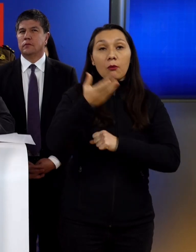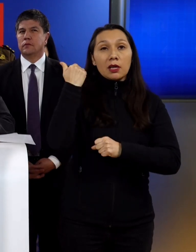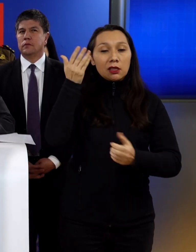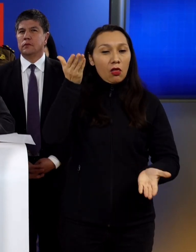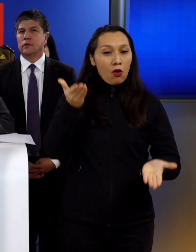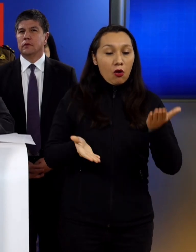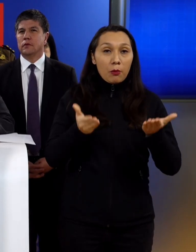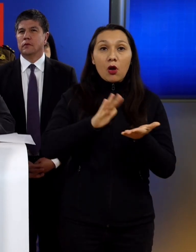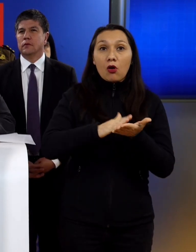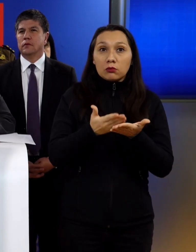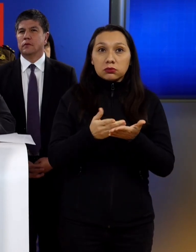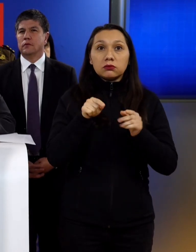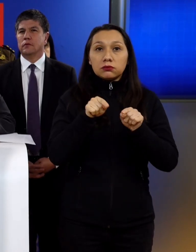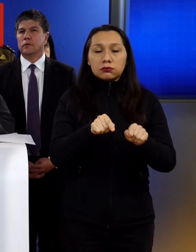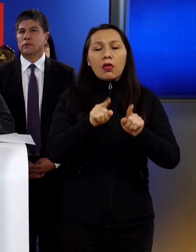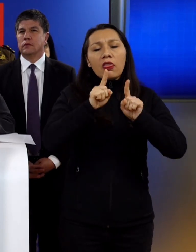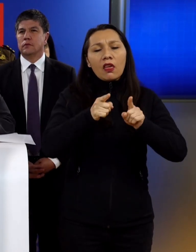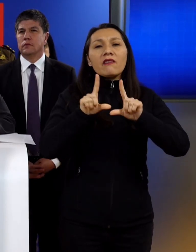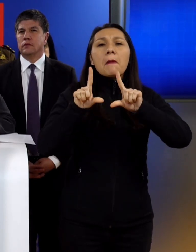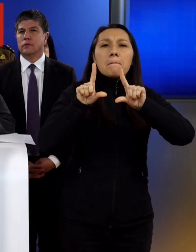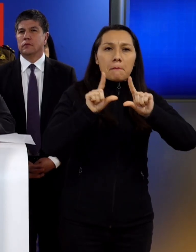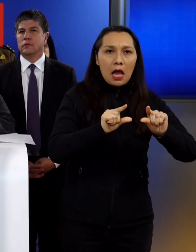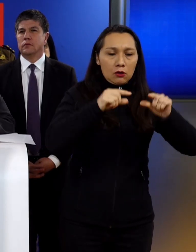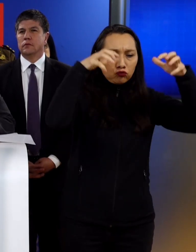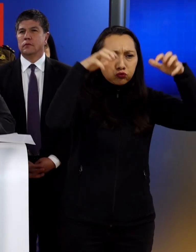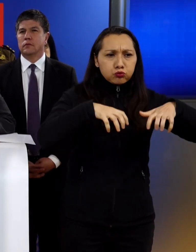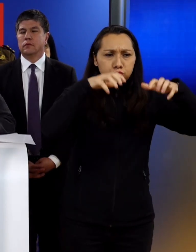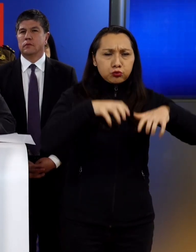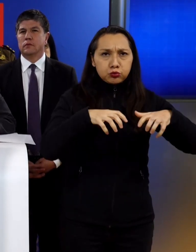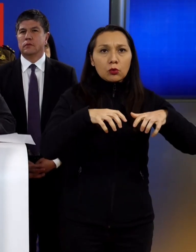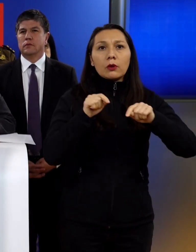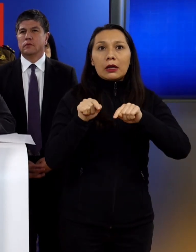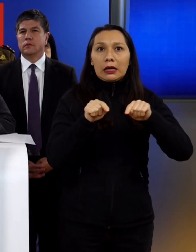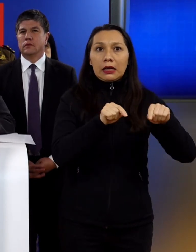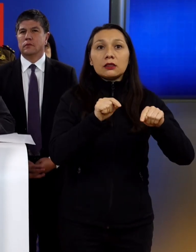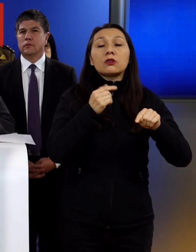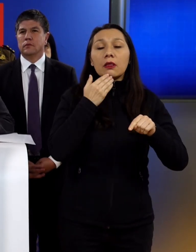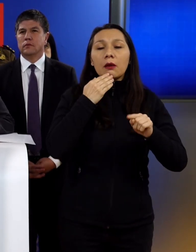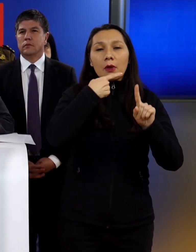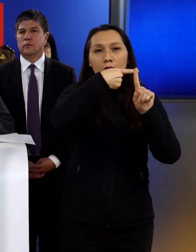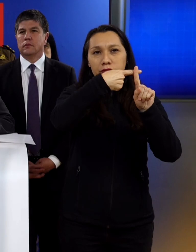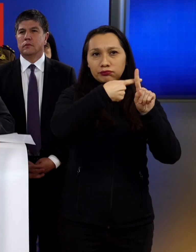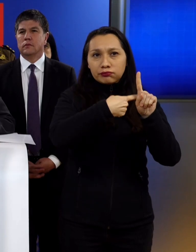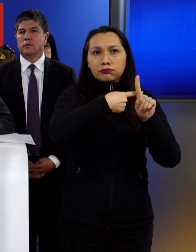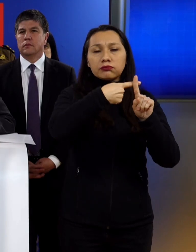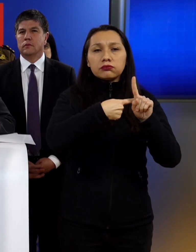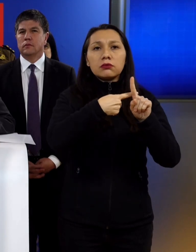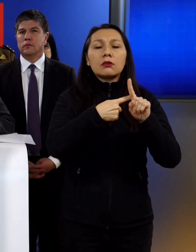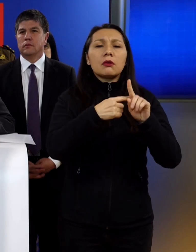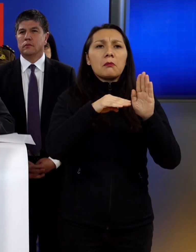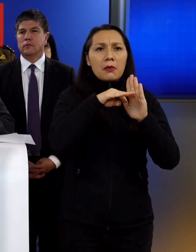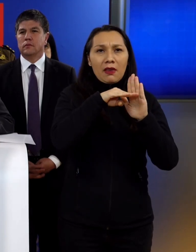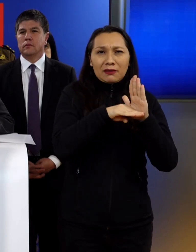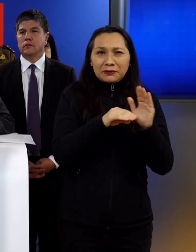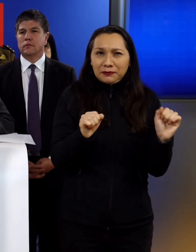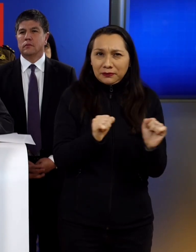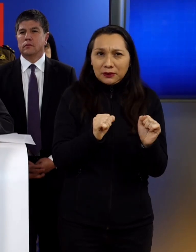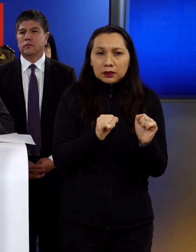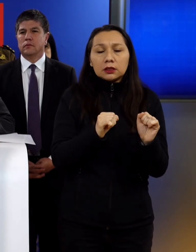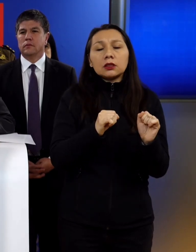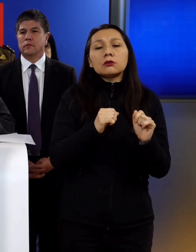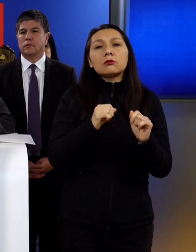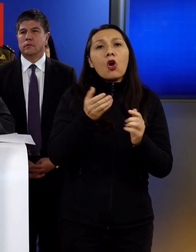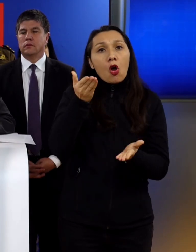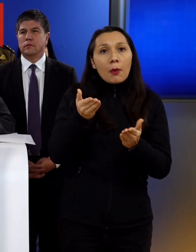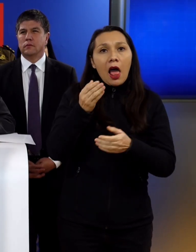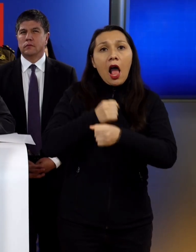pasado debiéramos tener menos lluvias en conjunto y temperaturas, al menos las más bajas, van a ser